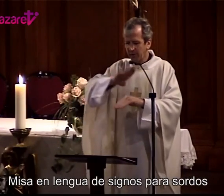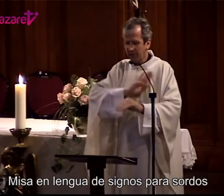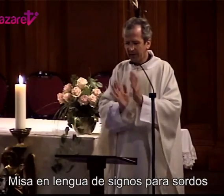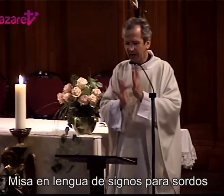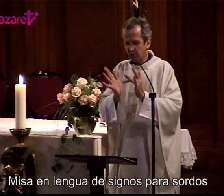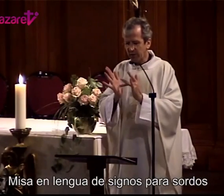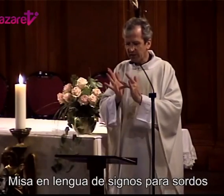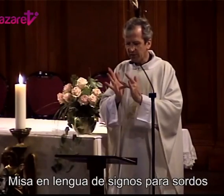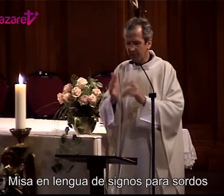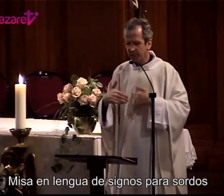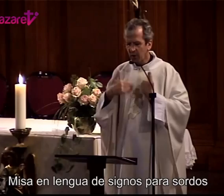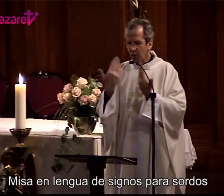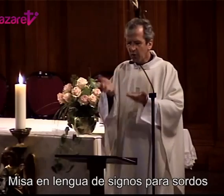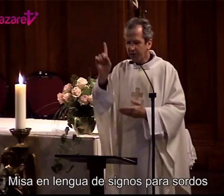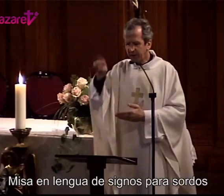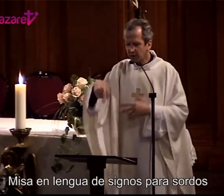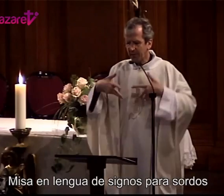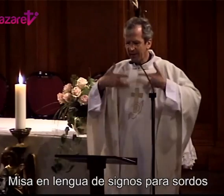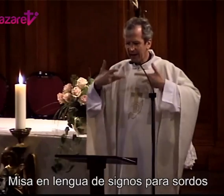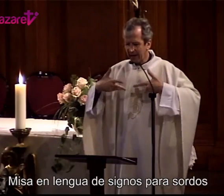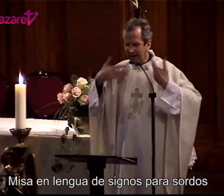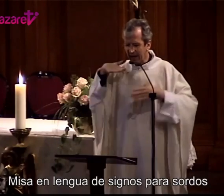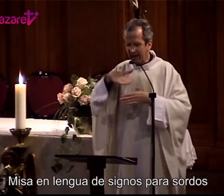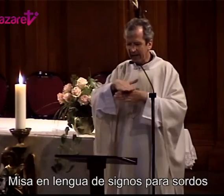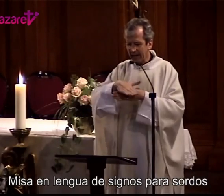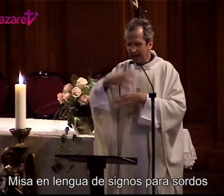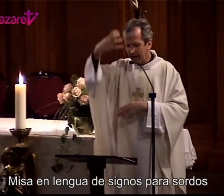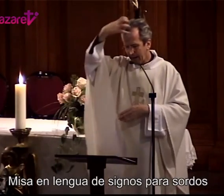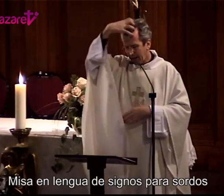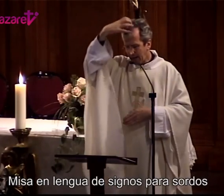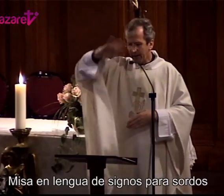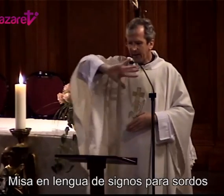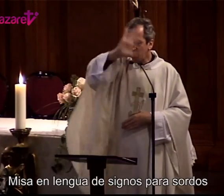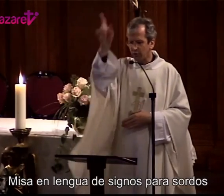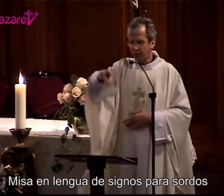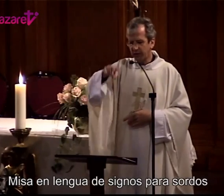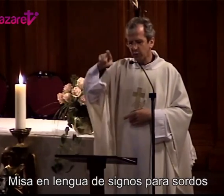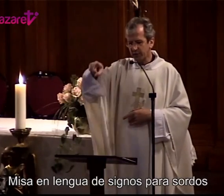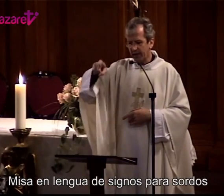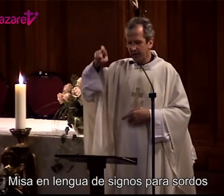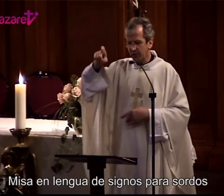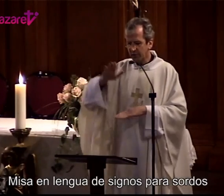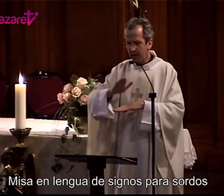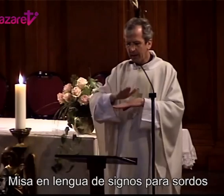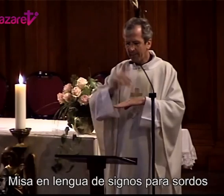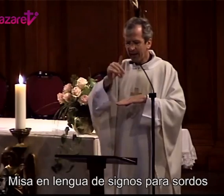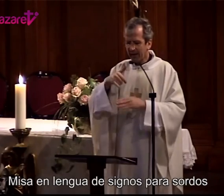de Jesucristo, concédenos también la alegría eterna en el reino de tus elegidos, para que